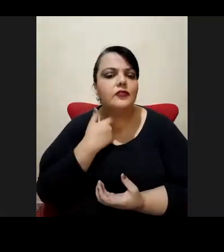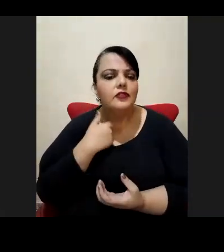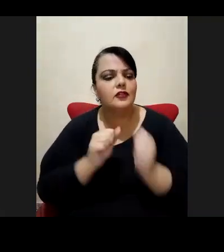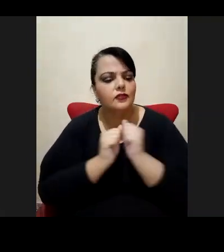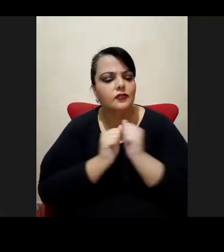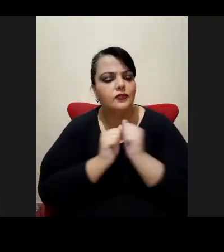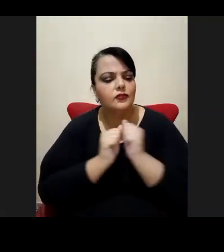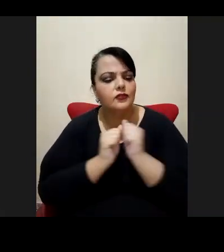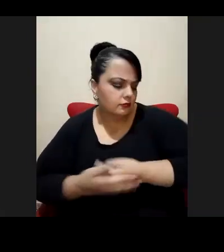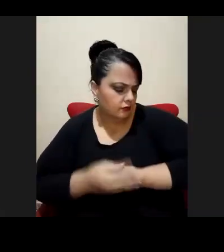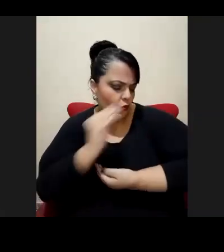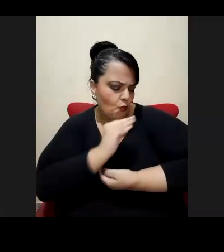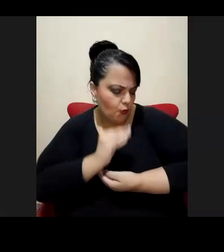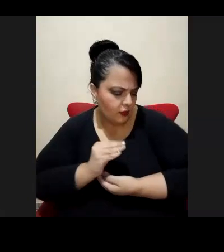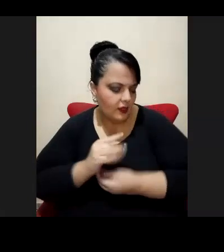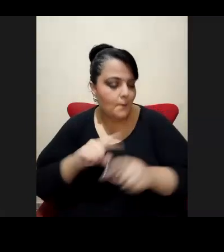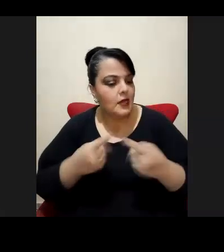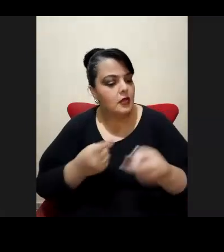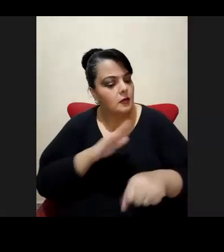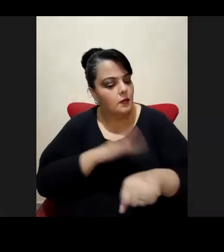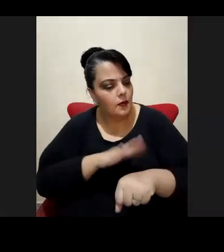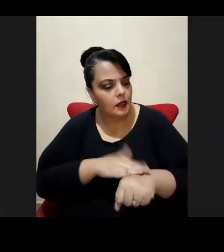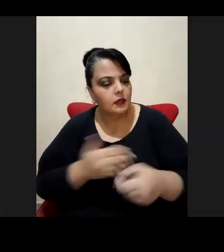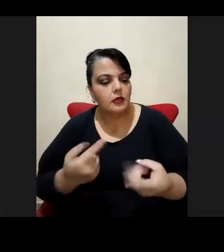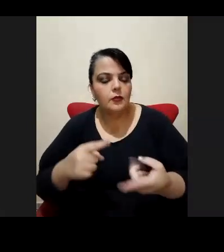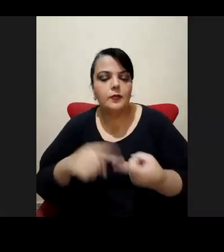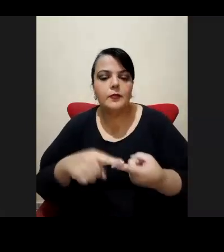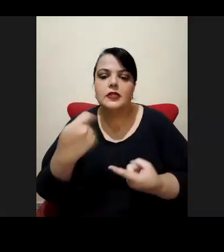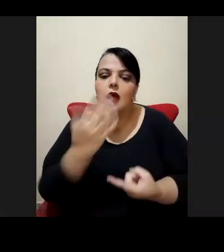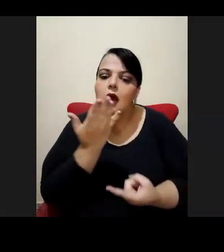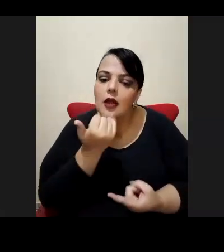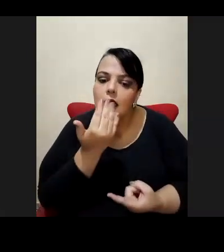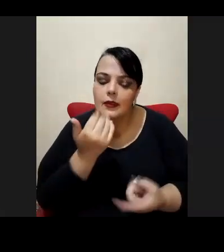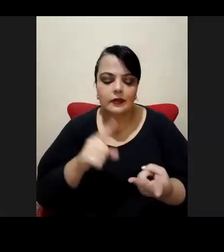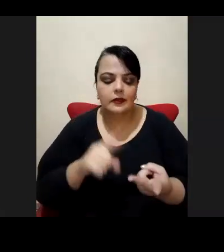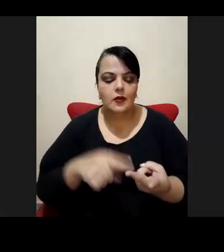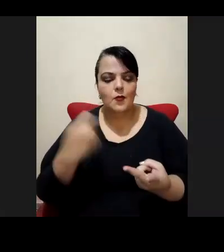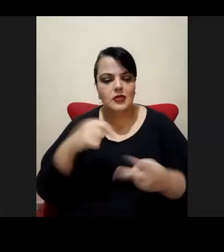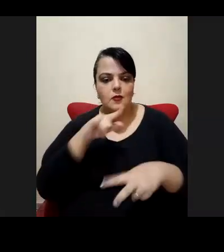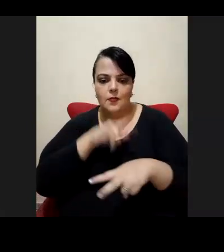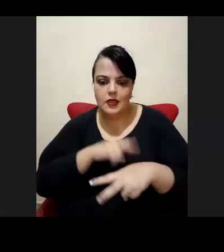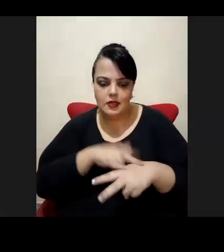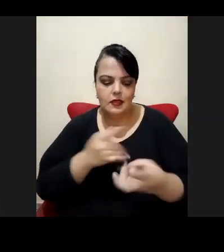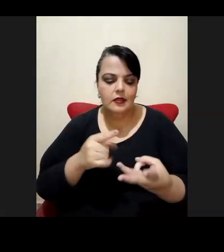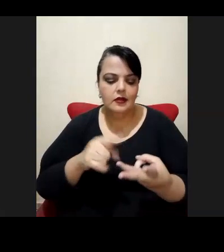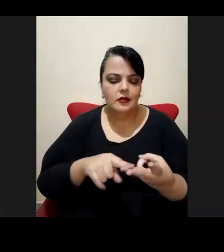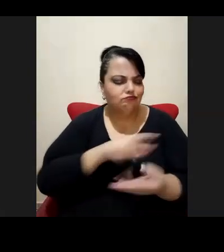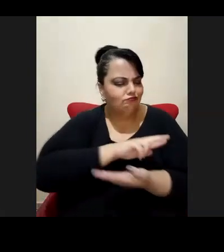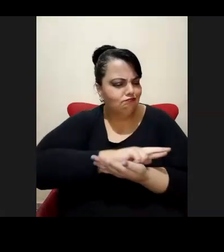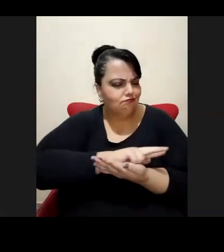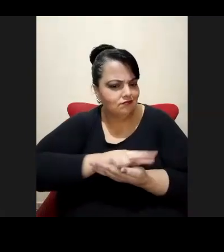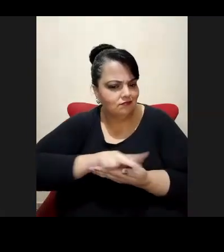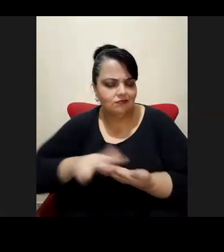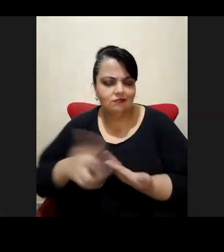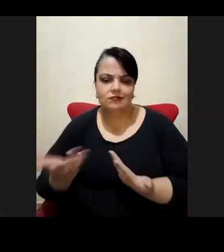disso, mas nesse momento eu preciso me alimentar, eu preciso ir ao banheiro, eu preciso fazer algumas outras